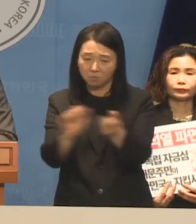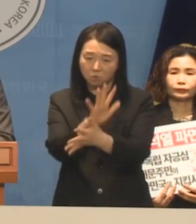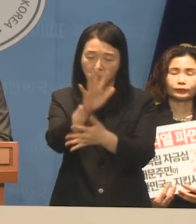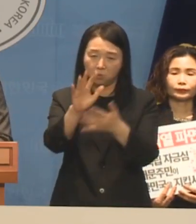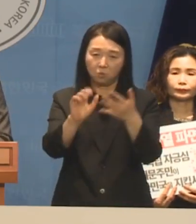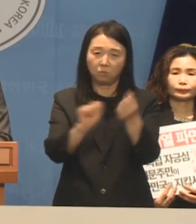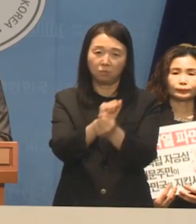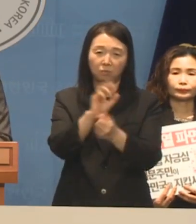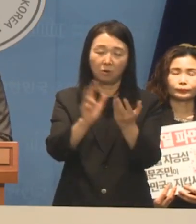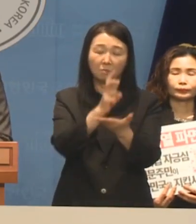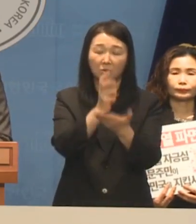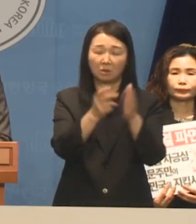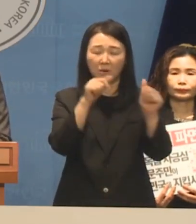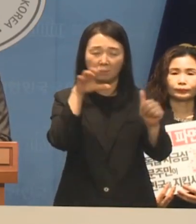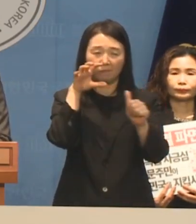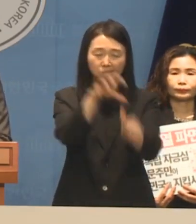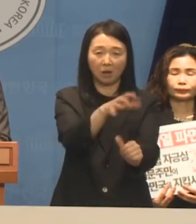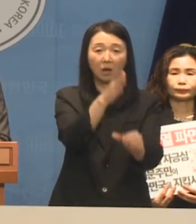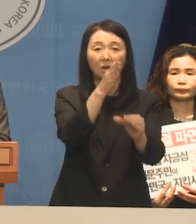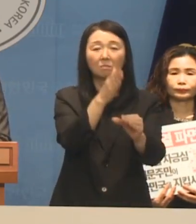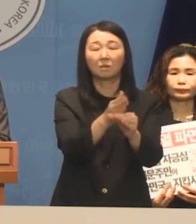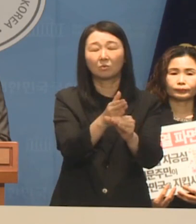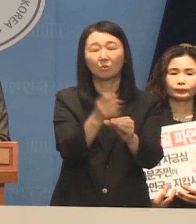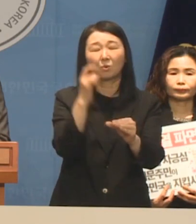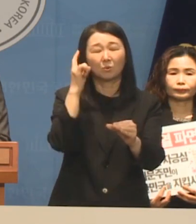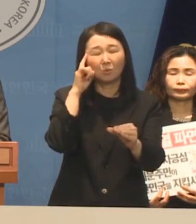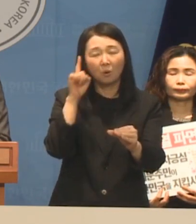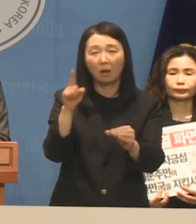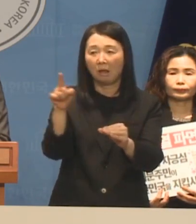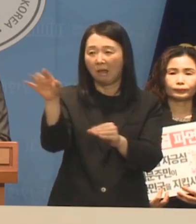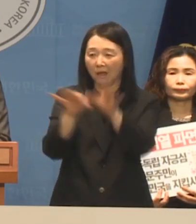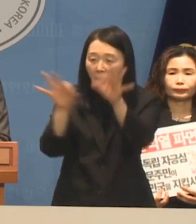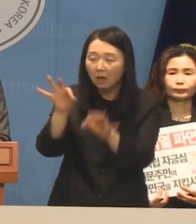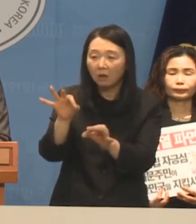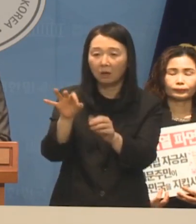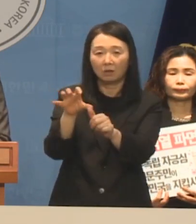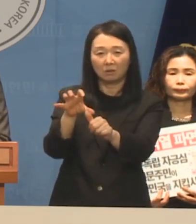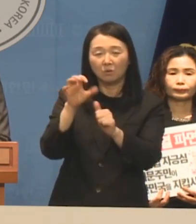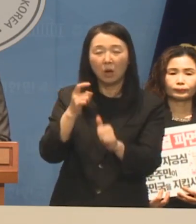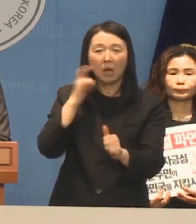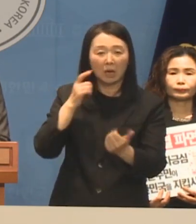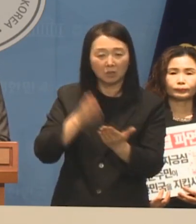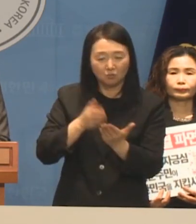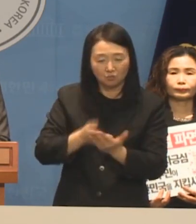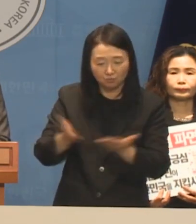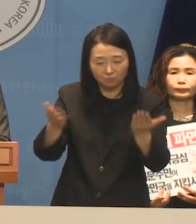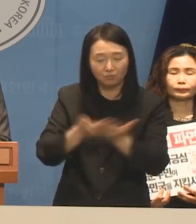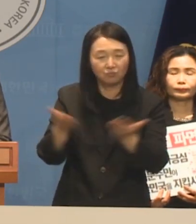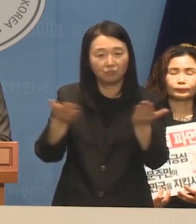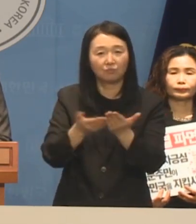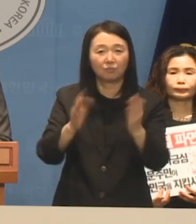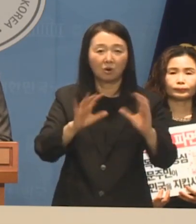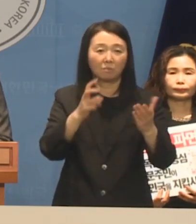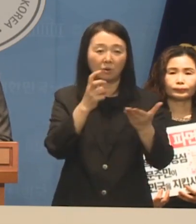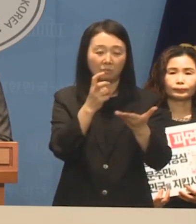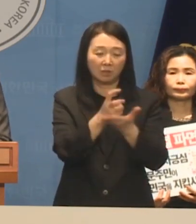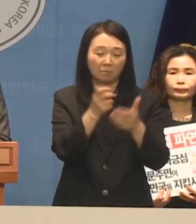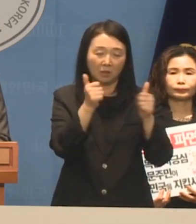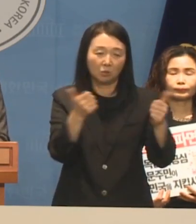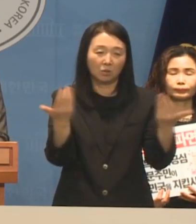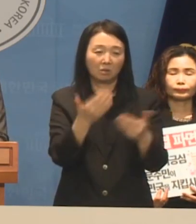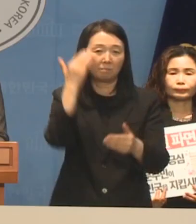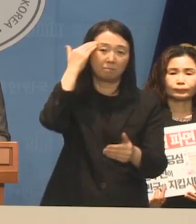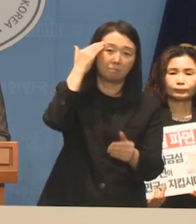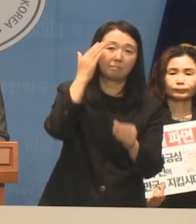헌법재판소를 연일 압박하고 있고 매크로까지 동원하여 가짜뉴스를 퍼날라 헌법재판소의 업무를 방해하고